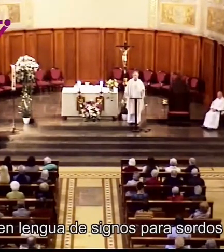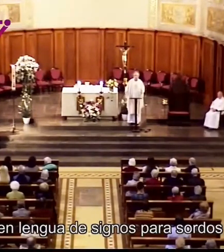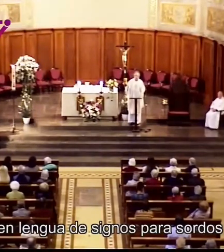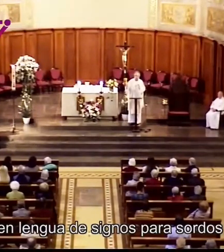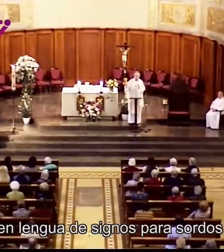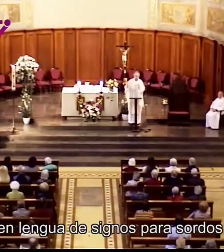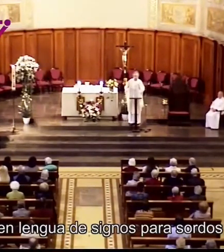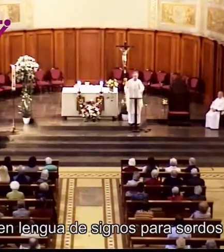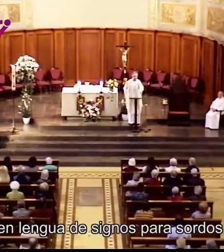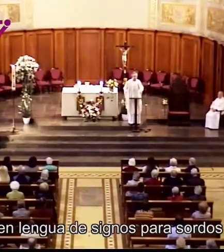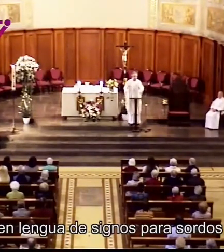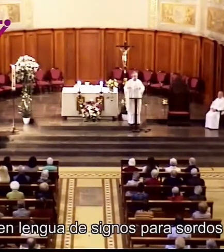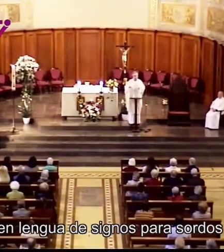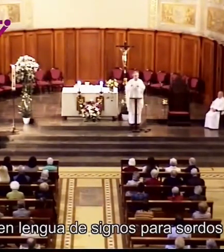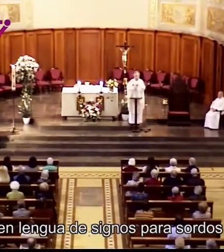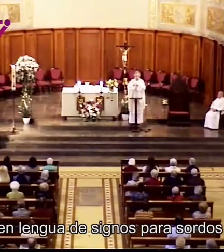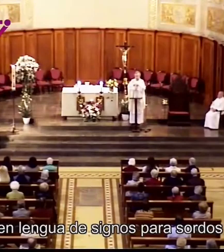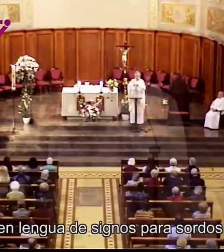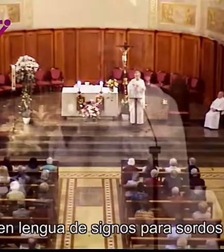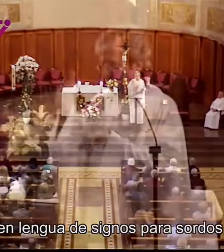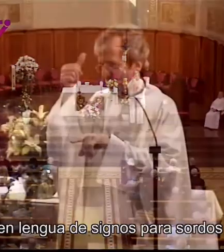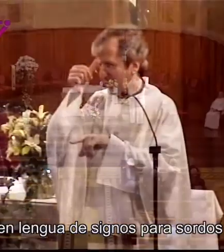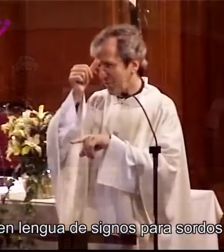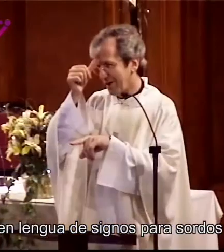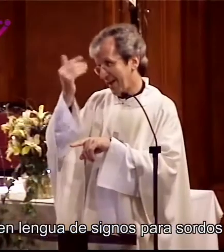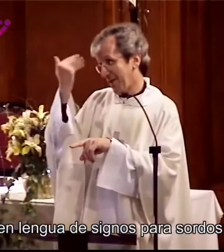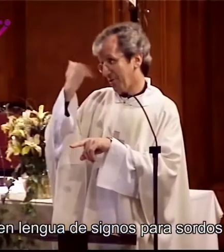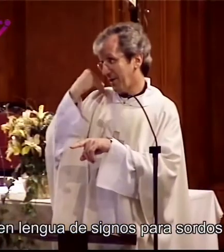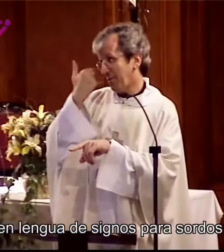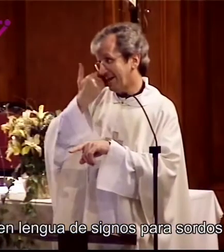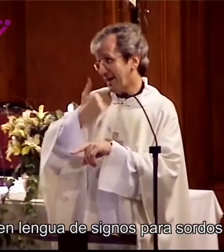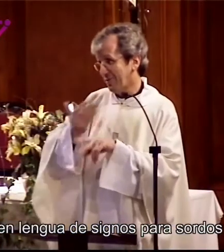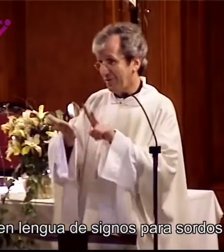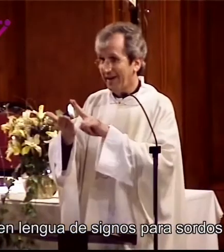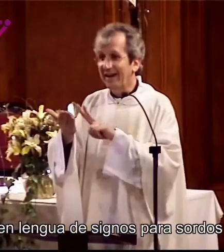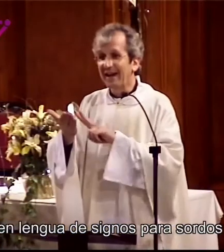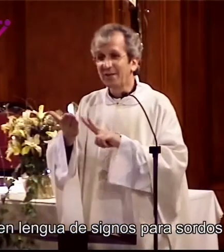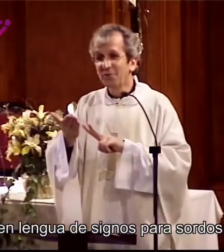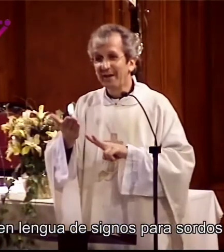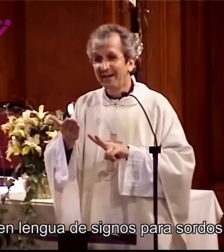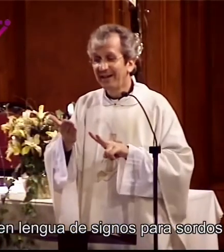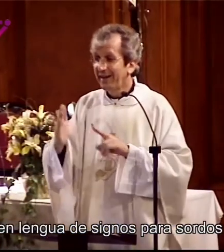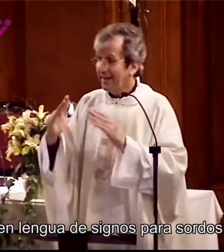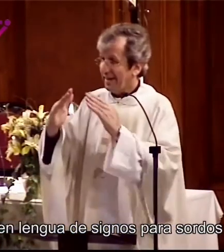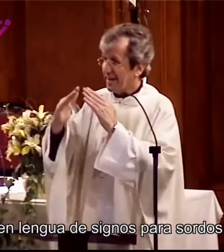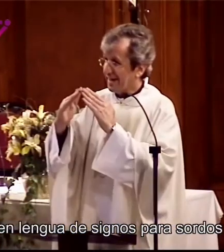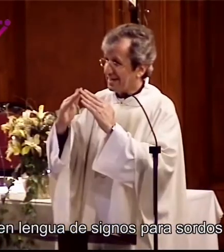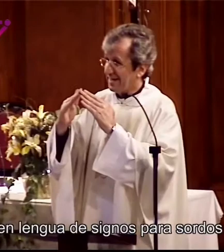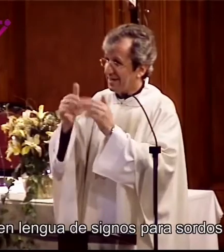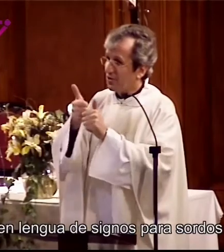Nos encontramos igual como el domingo pasado en la lectura, en casa, los